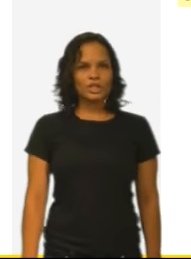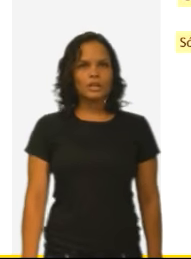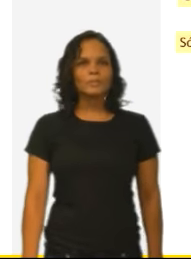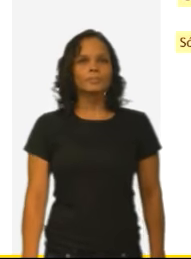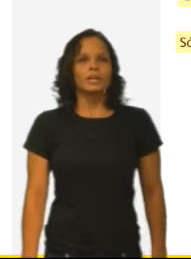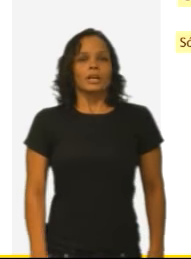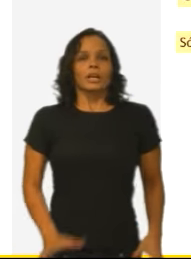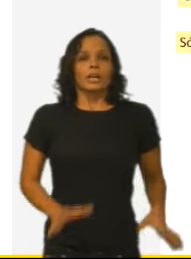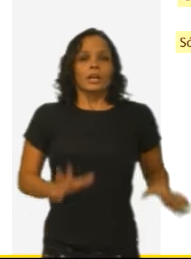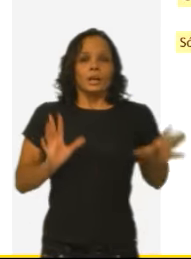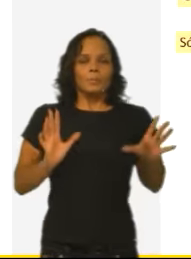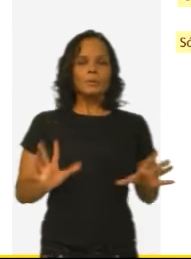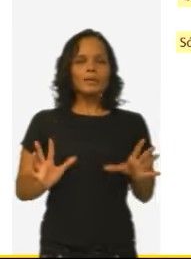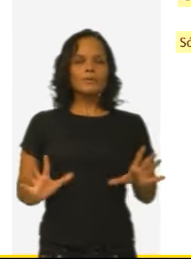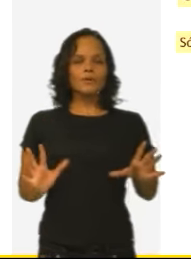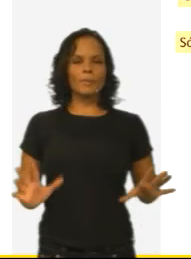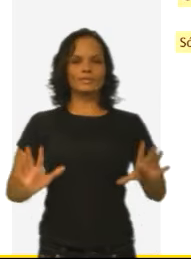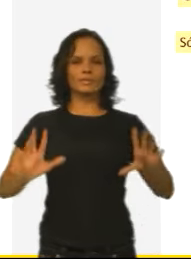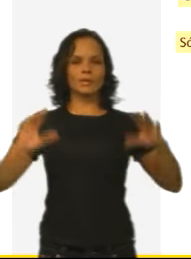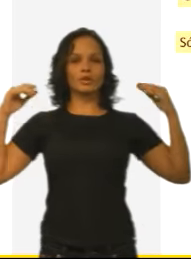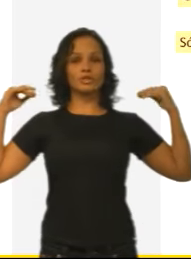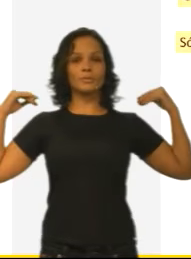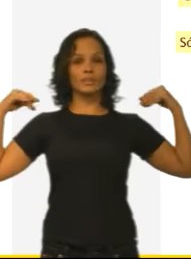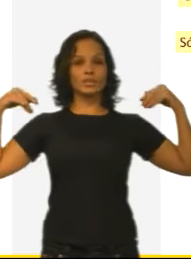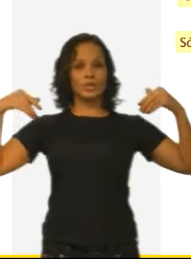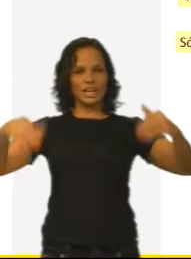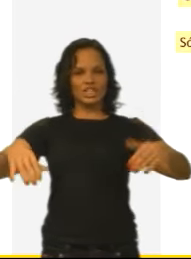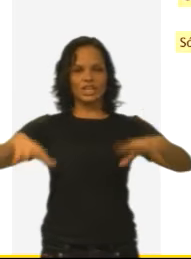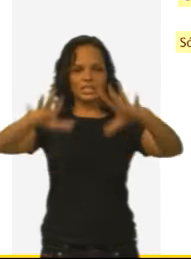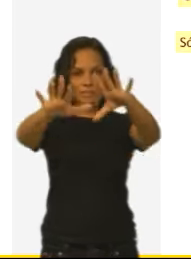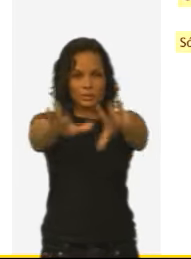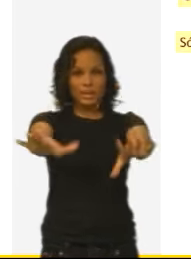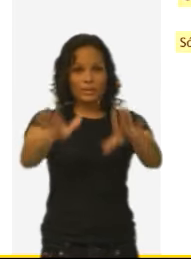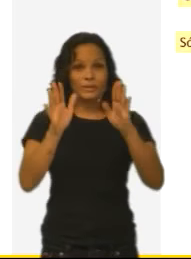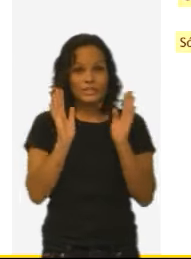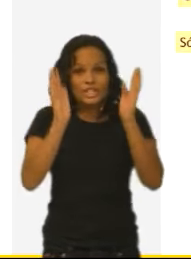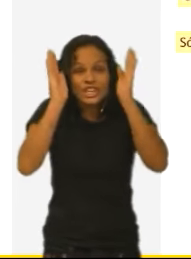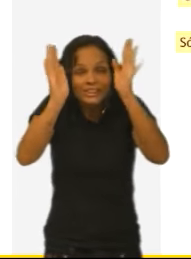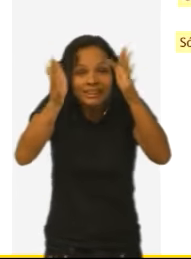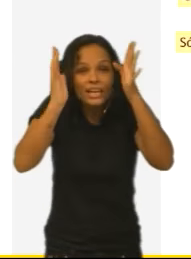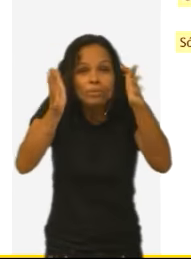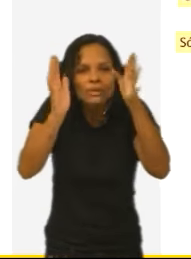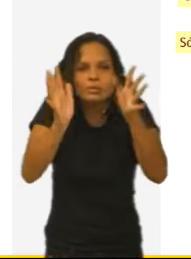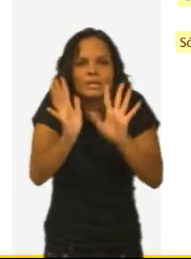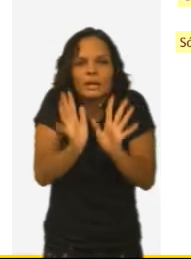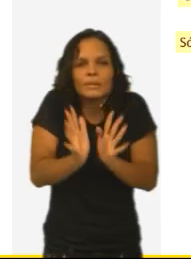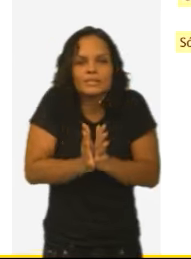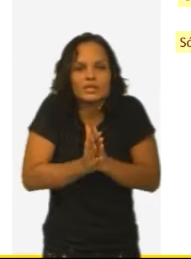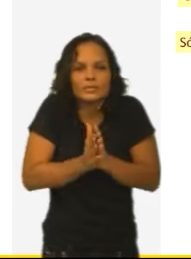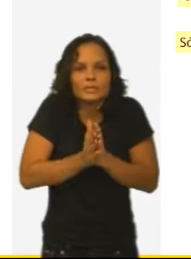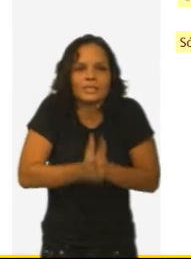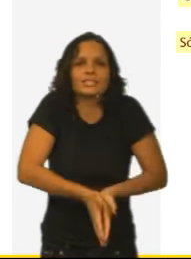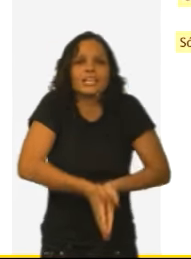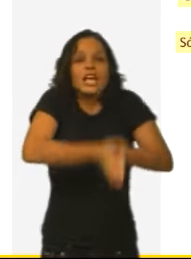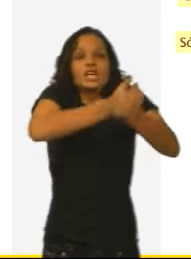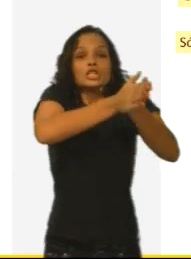bonitinho? Primeira informação, nós vamos ver isso na regência, mas eu quero que vocês já tenham isso na cabecinha de vocês.